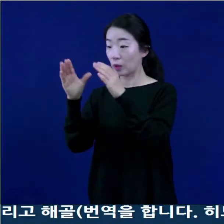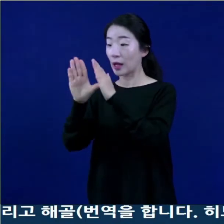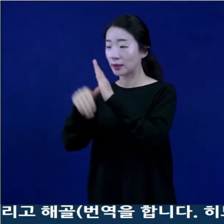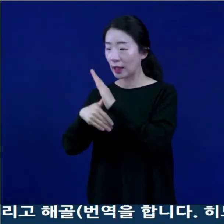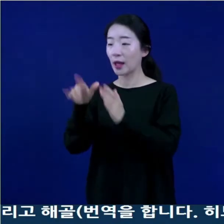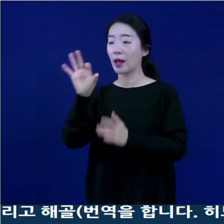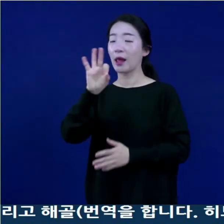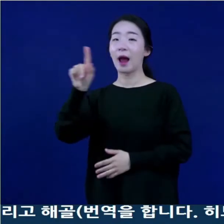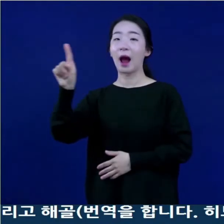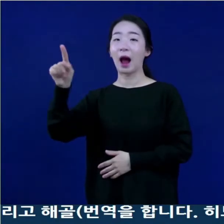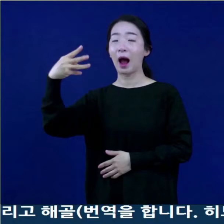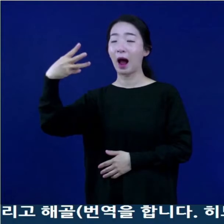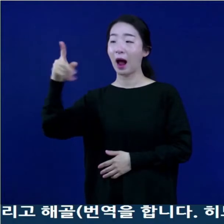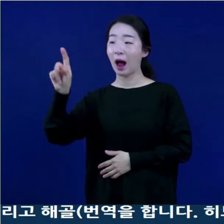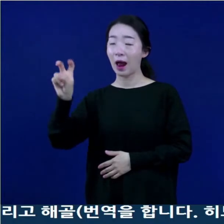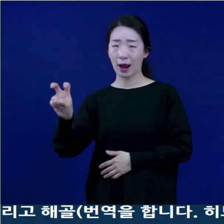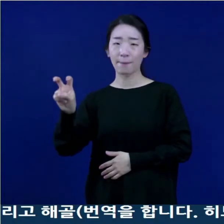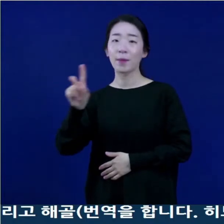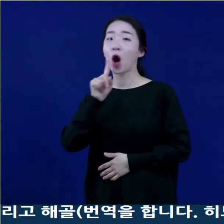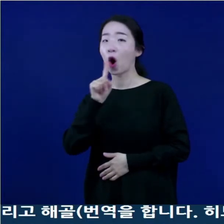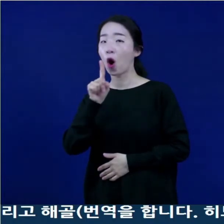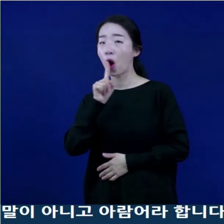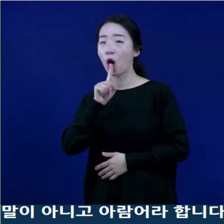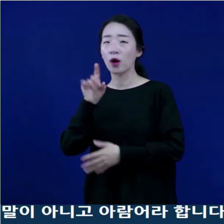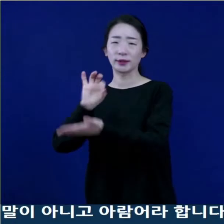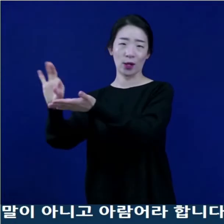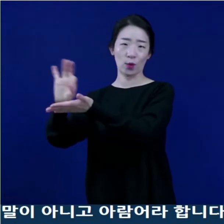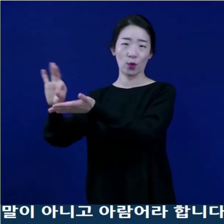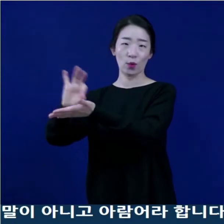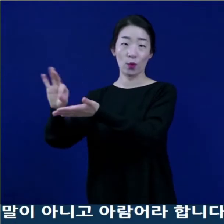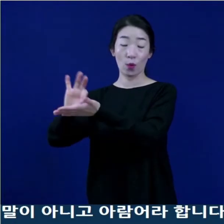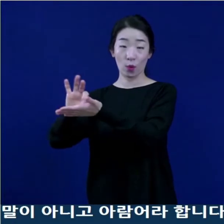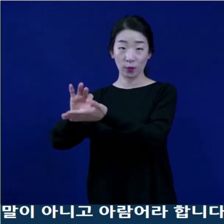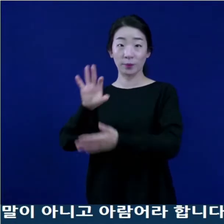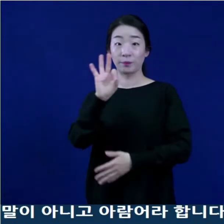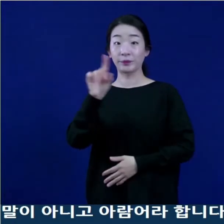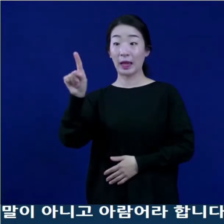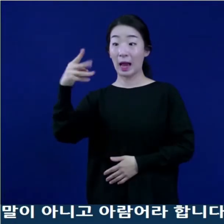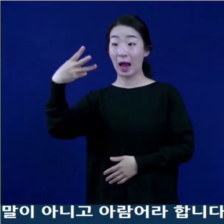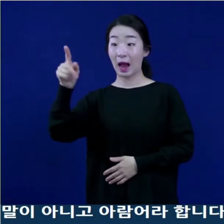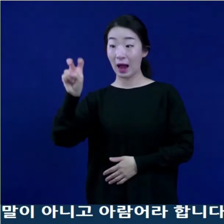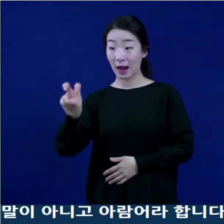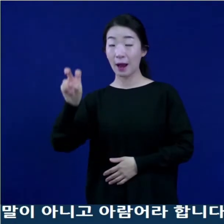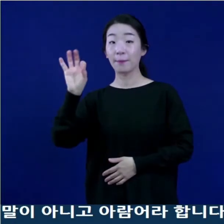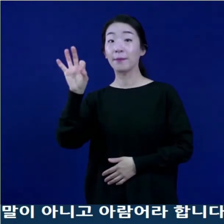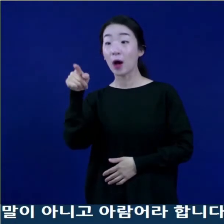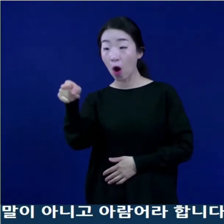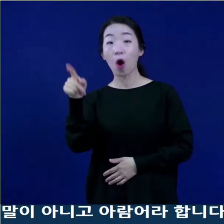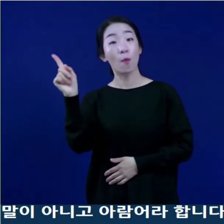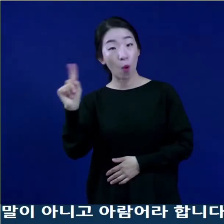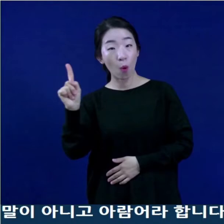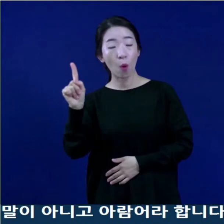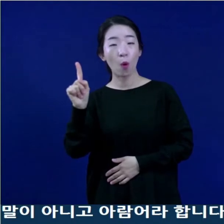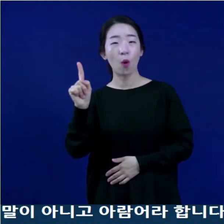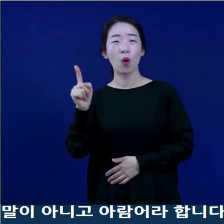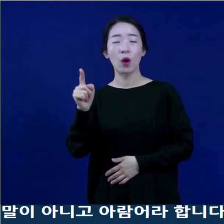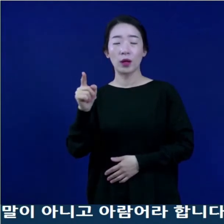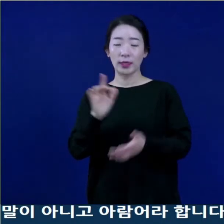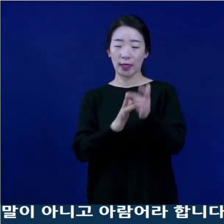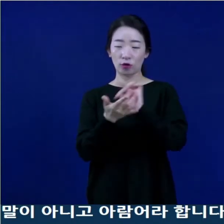주로 썼다, 그렇게 되어 있죠. 성경에도 이 아람어들이 나옵니다. 엘리 엘리 라마